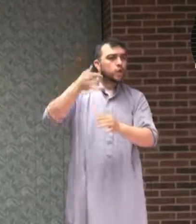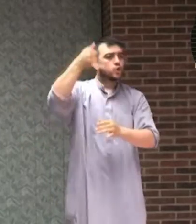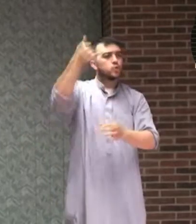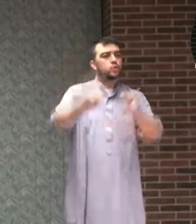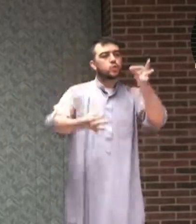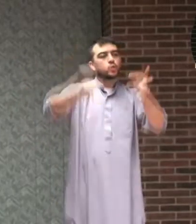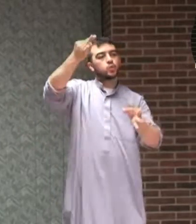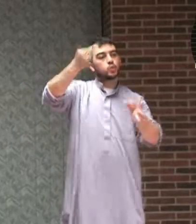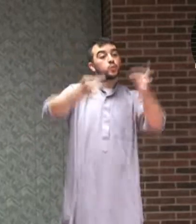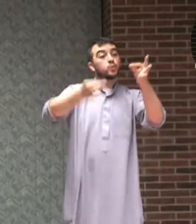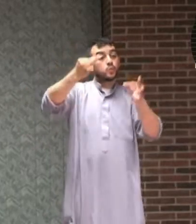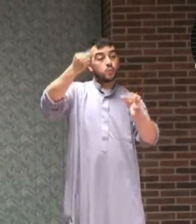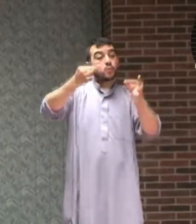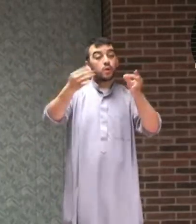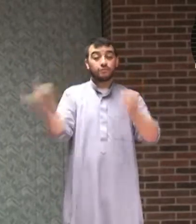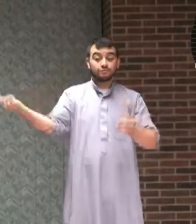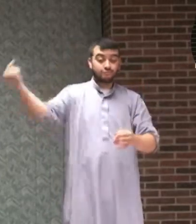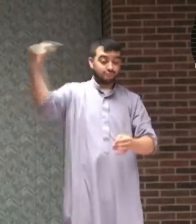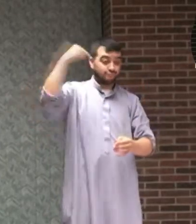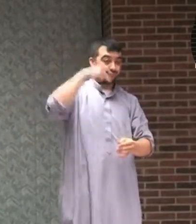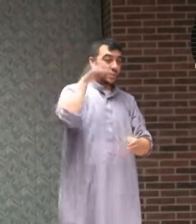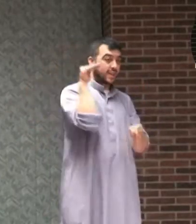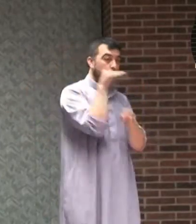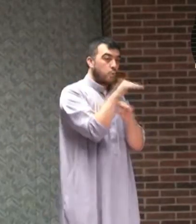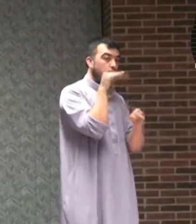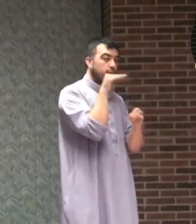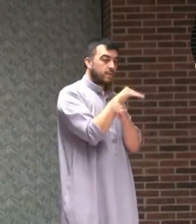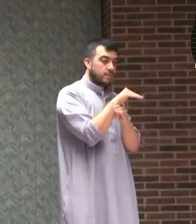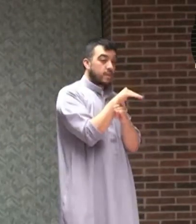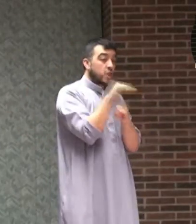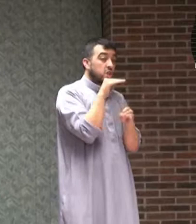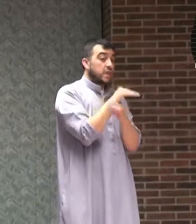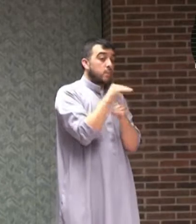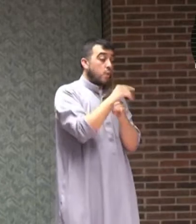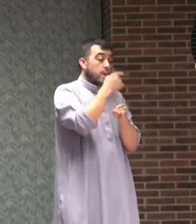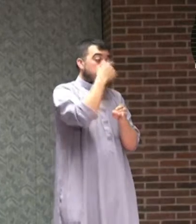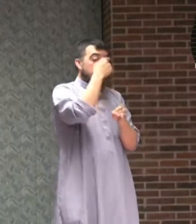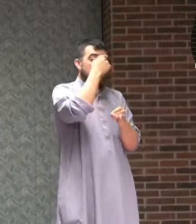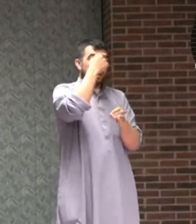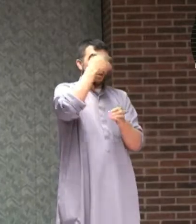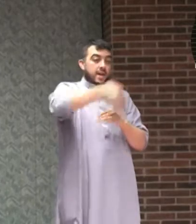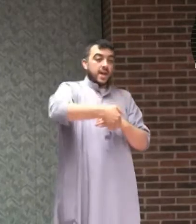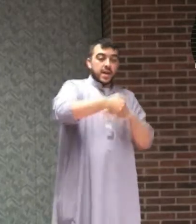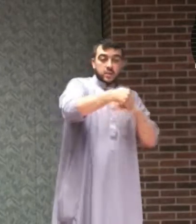témoigneront yawm al-qiyamah, le jour de la rétribution, soit en notre faveur, soit